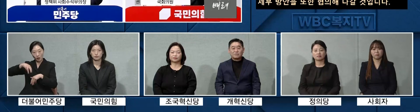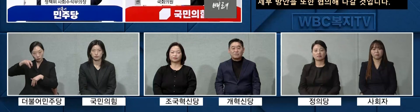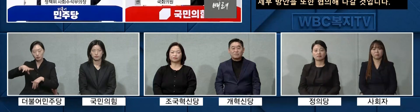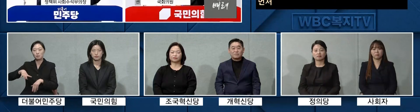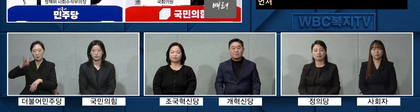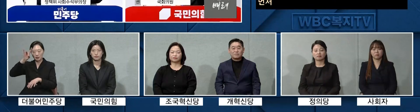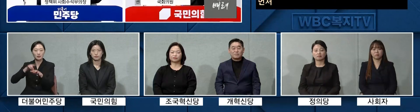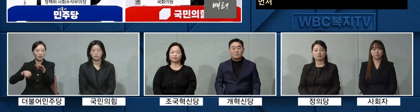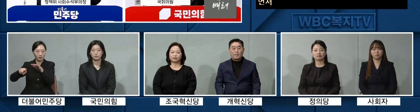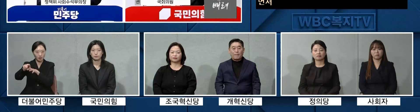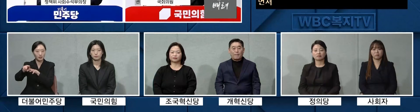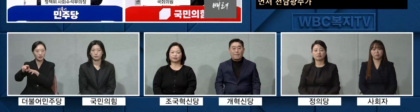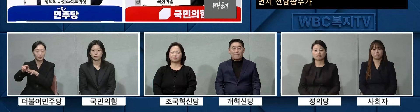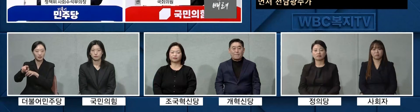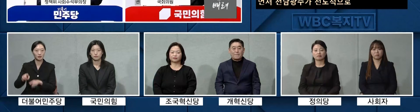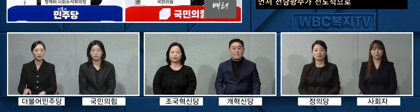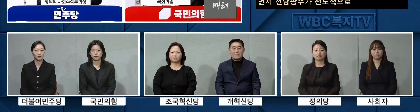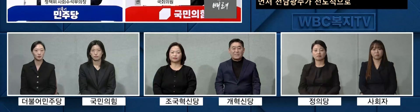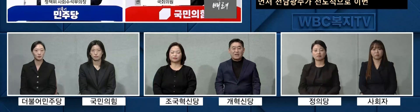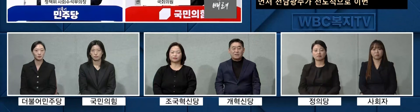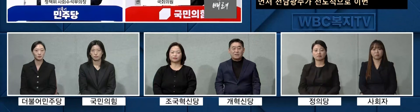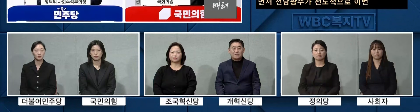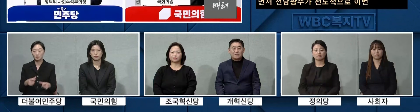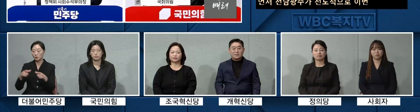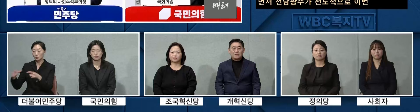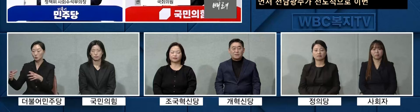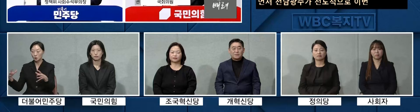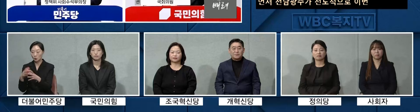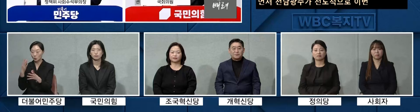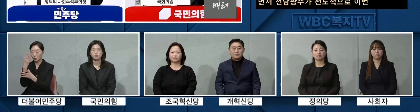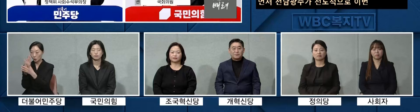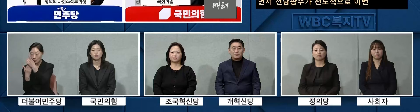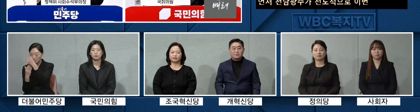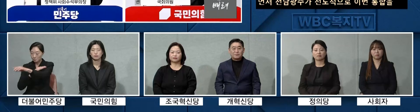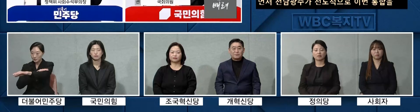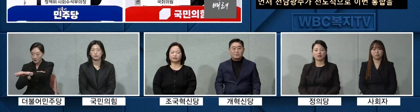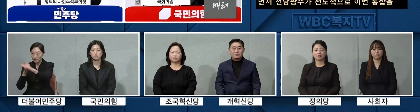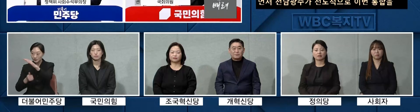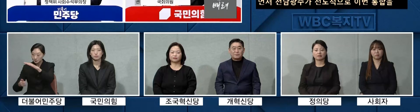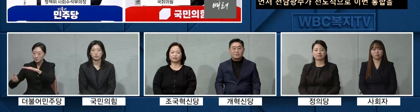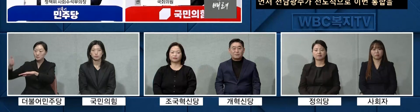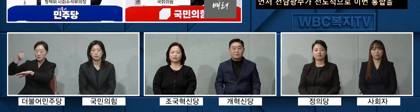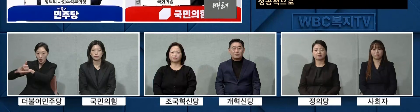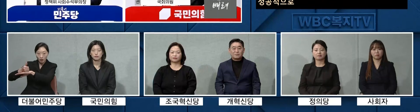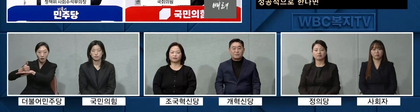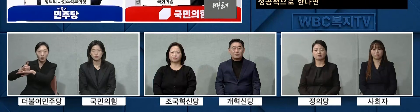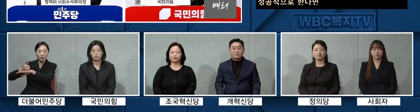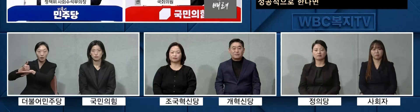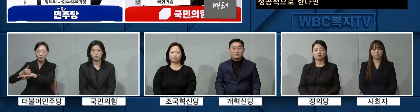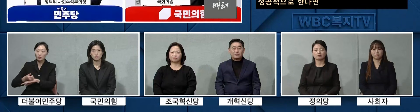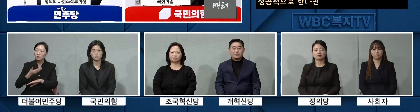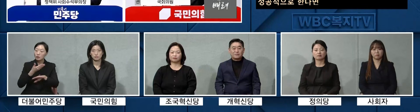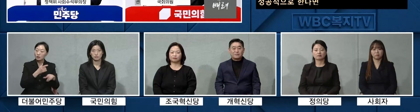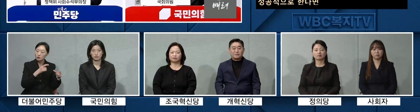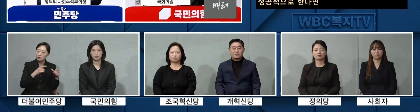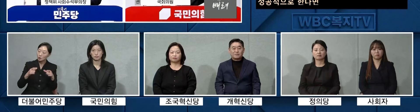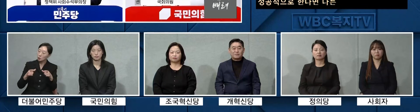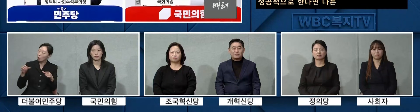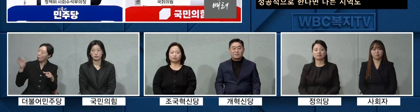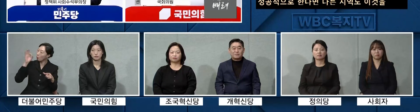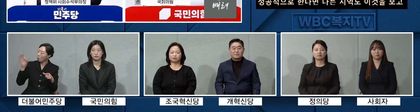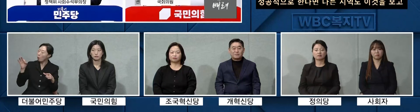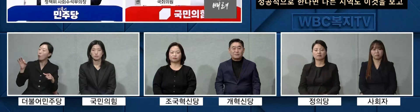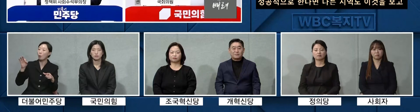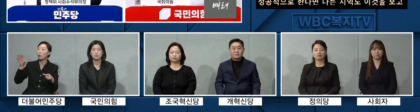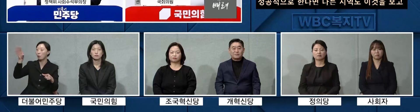선도적으로 이번 통합을 잘 성공적으로 한다면 다른 지역도 이것을 보고